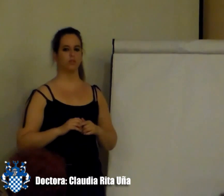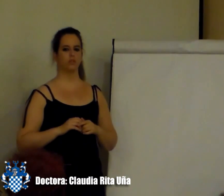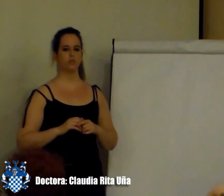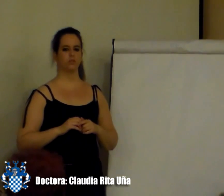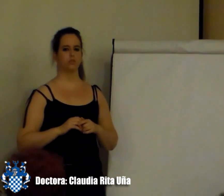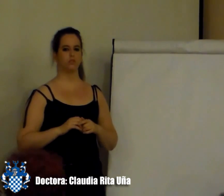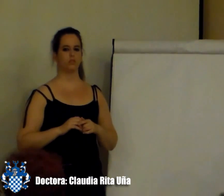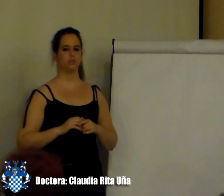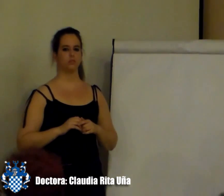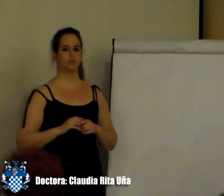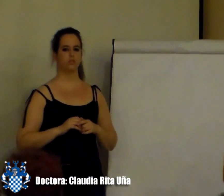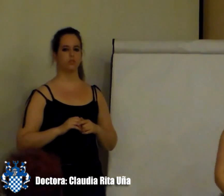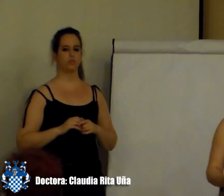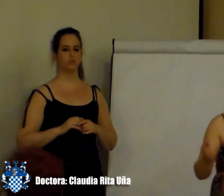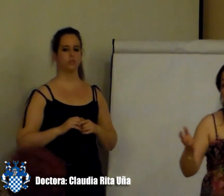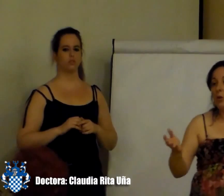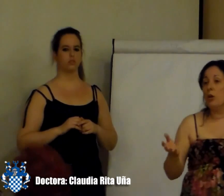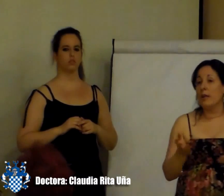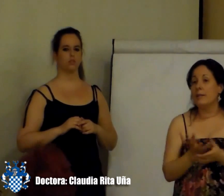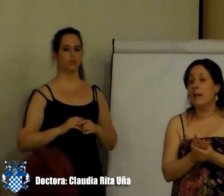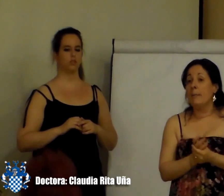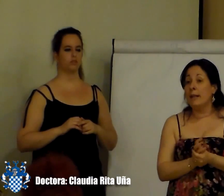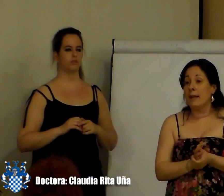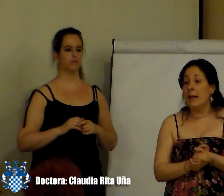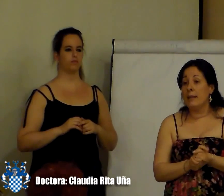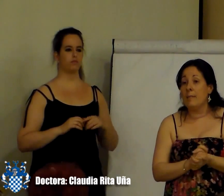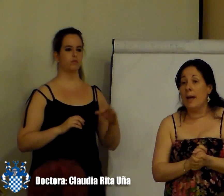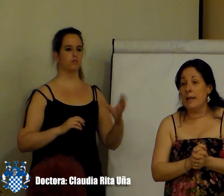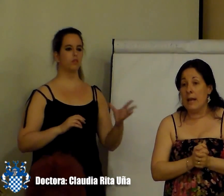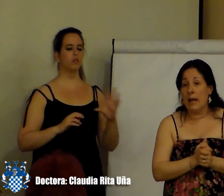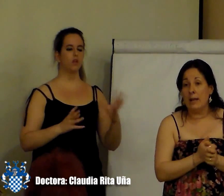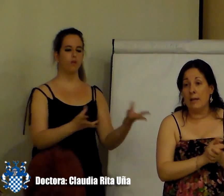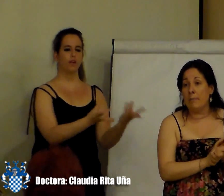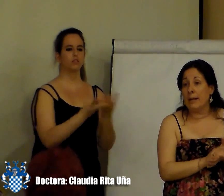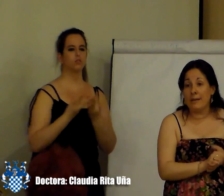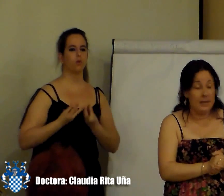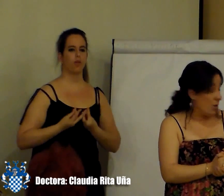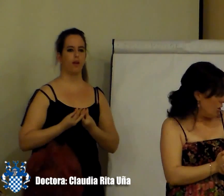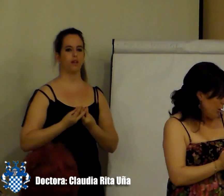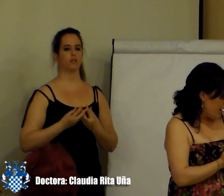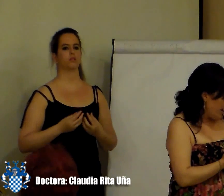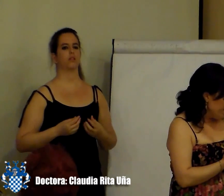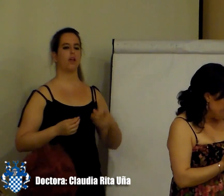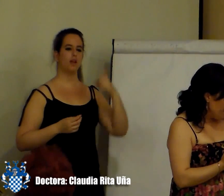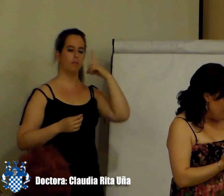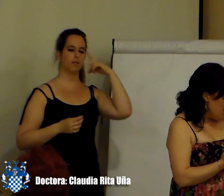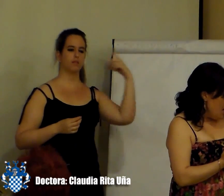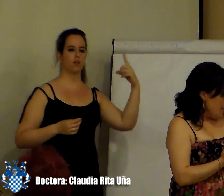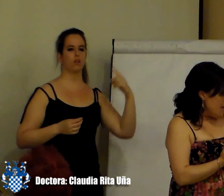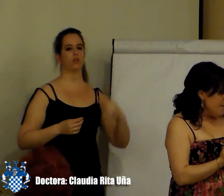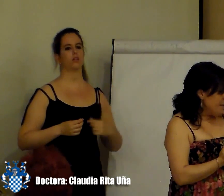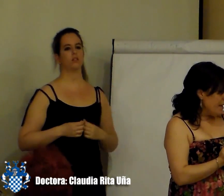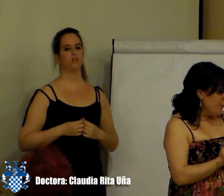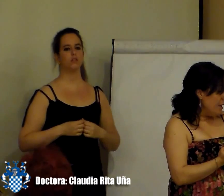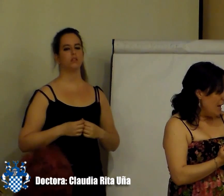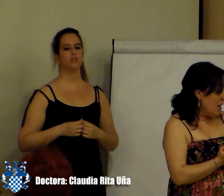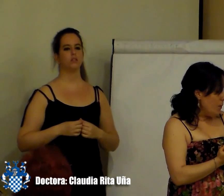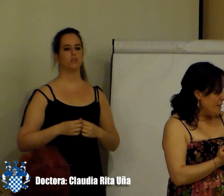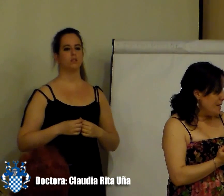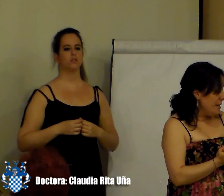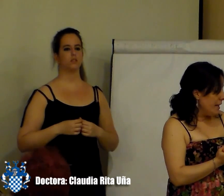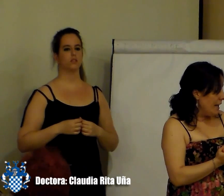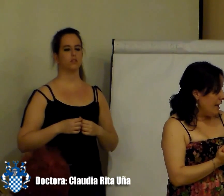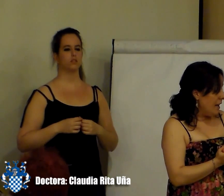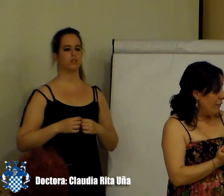autoconocimiento corporal. Eso les va a ayudar todo lo que es terapia alternativa y la parte psicológica. Y mensaje final